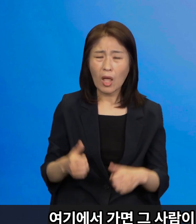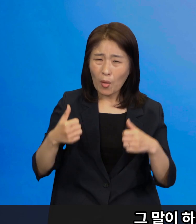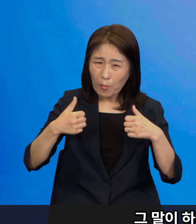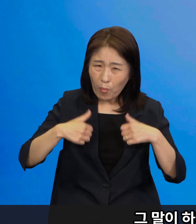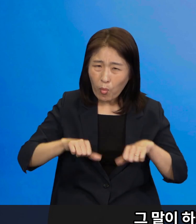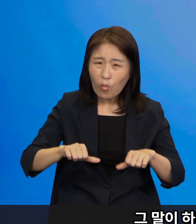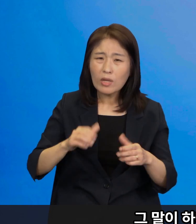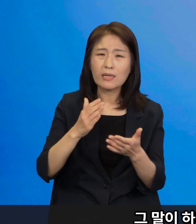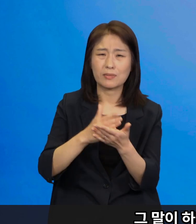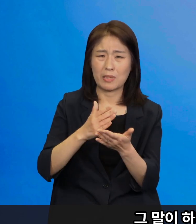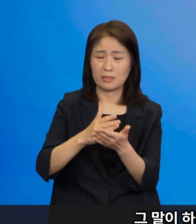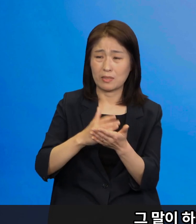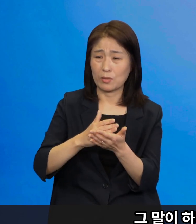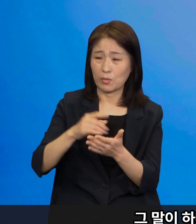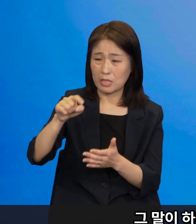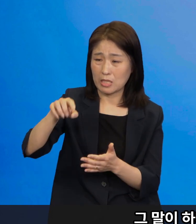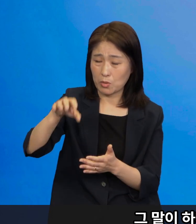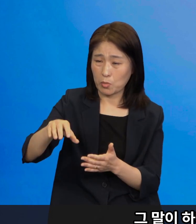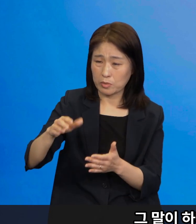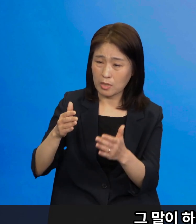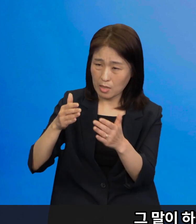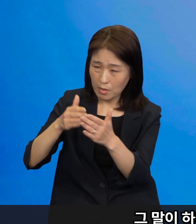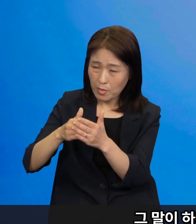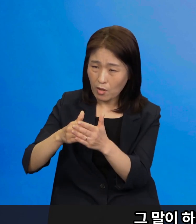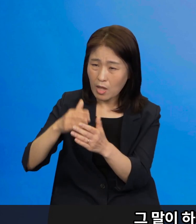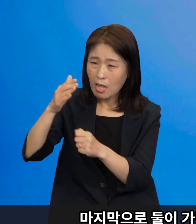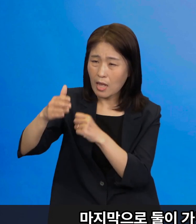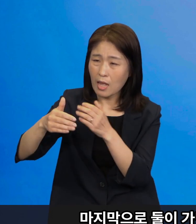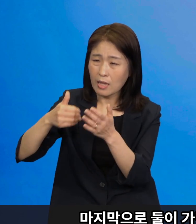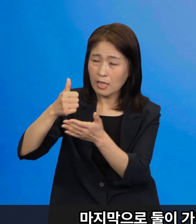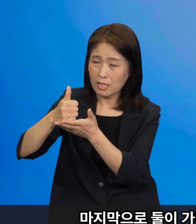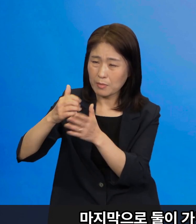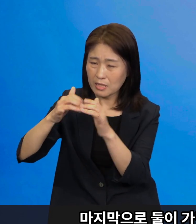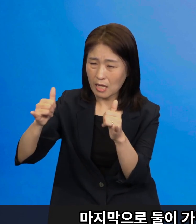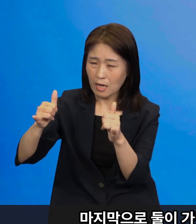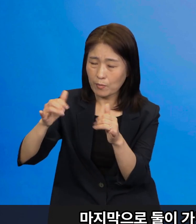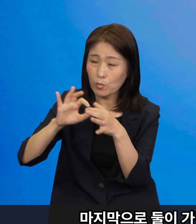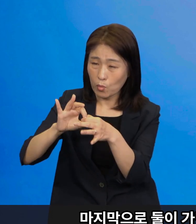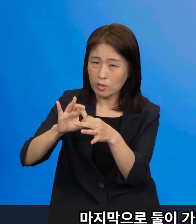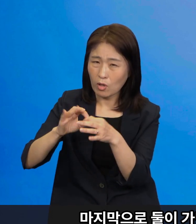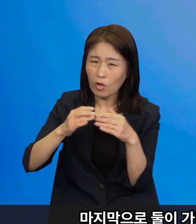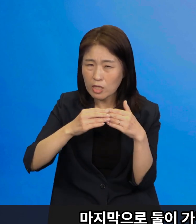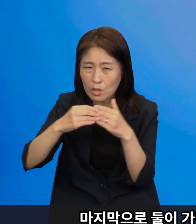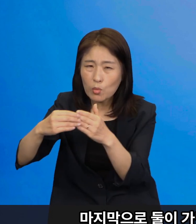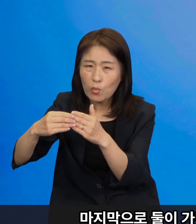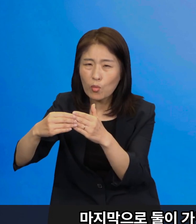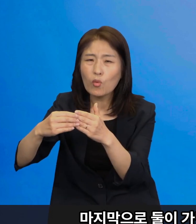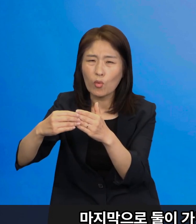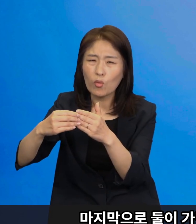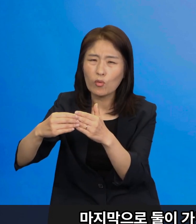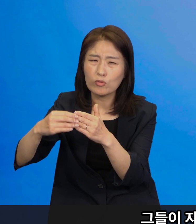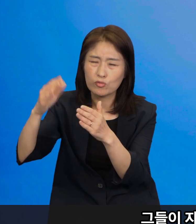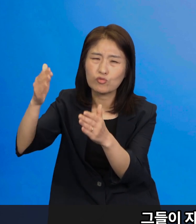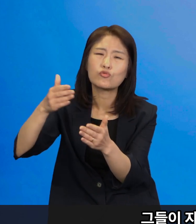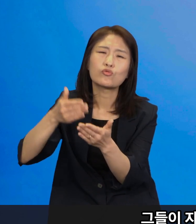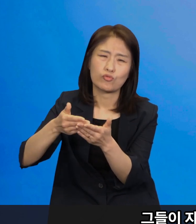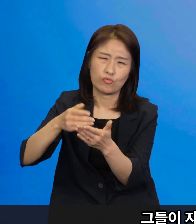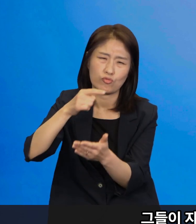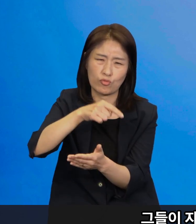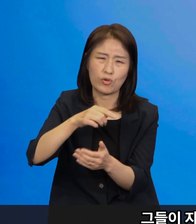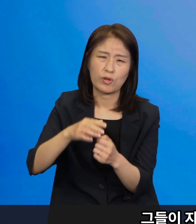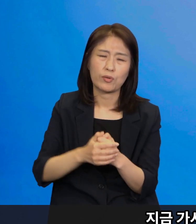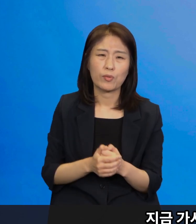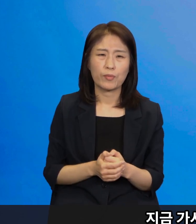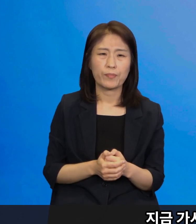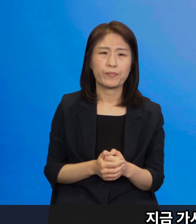겁니다 라고 하는 그 말이 하나님의 말씀이었다고요. 마지막으로 둘이 가던 길에 물기 있는 처녀들을 만나죠. 그들이 자세히 인도해